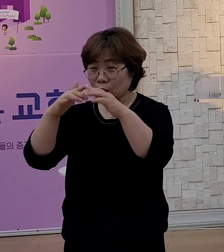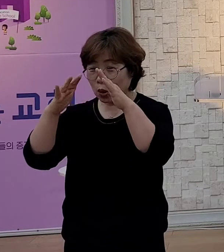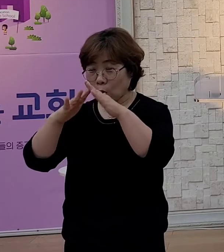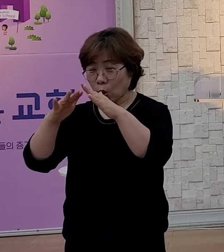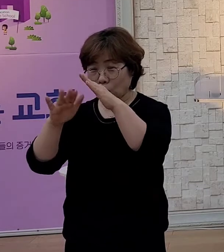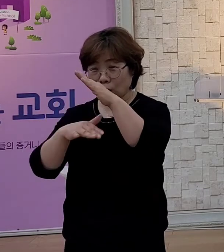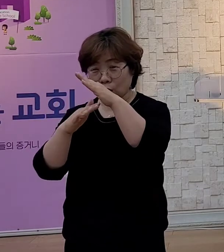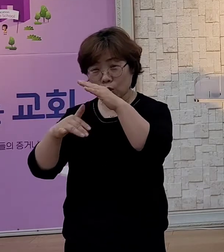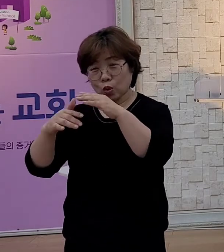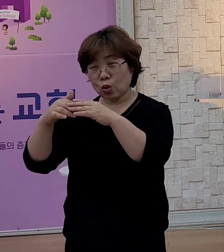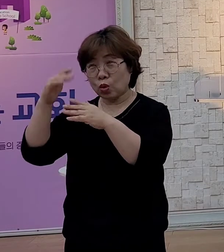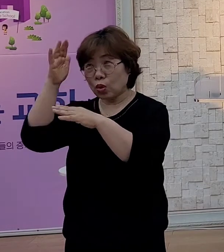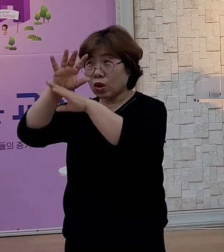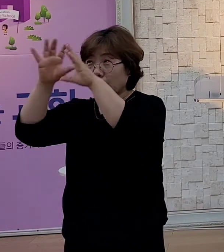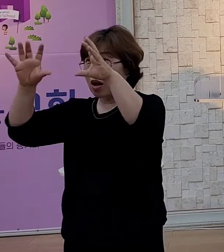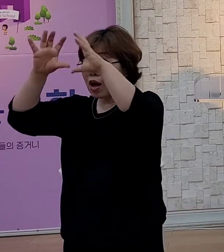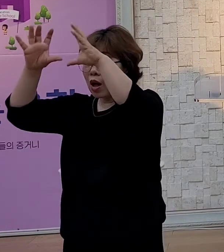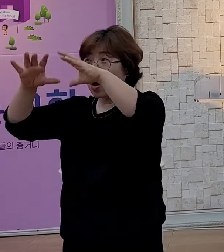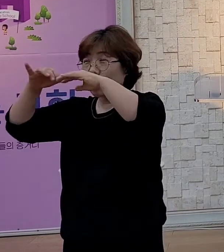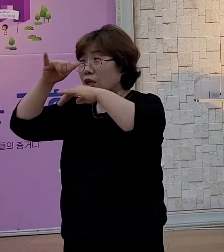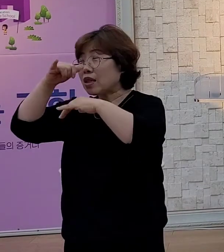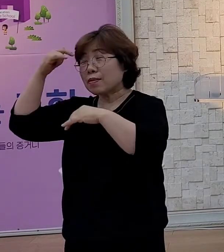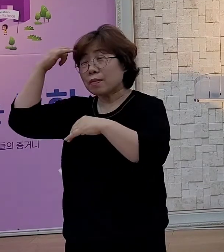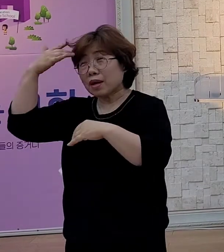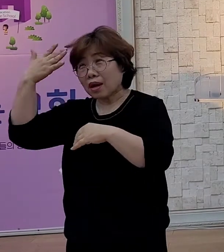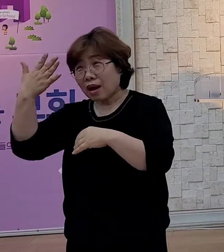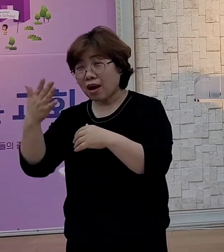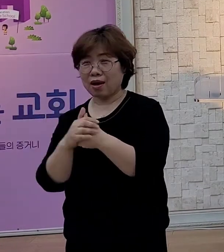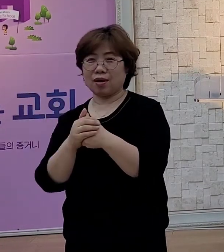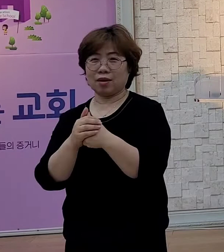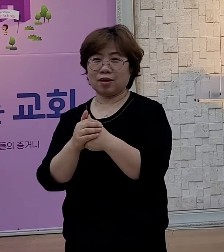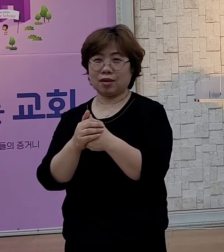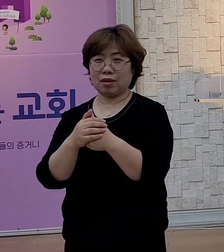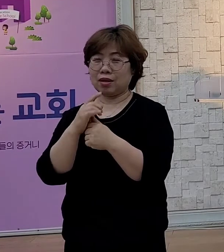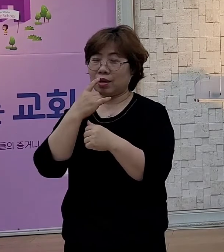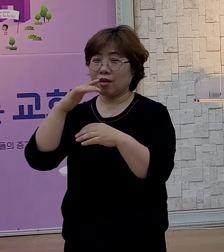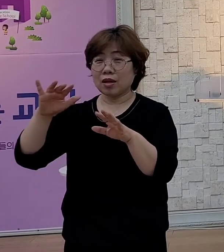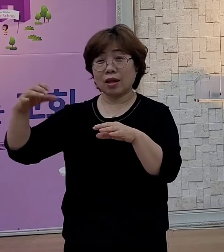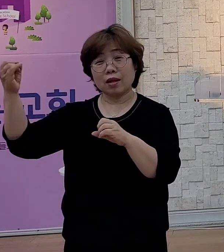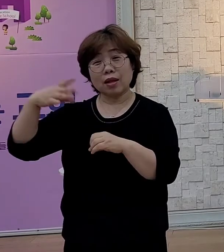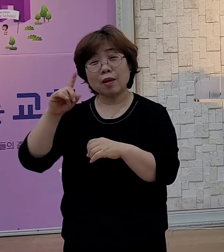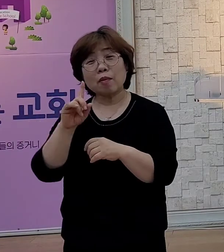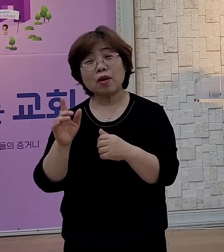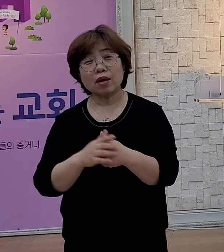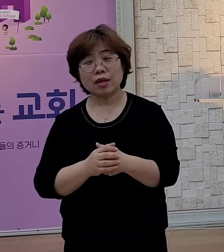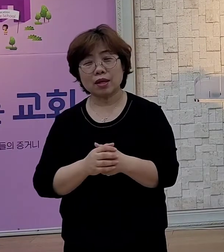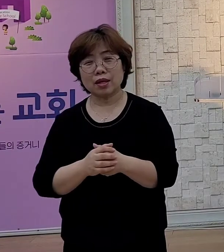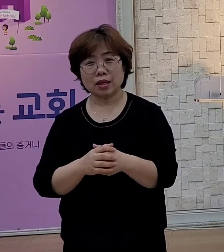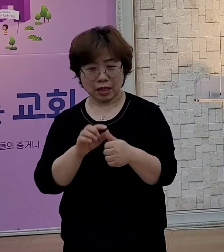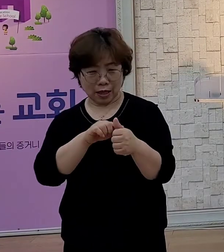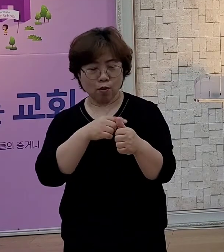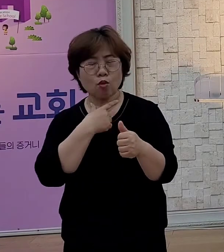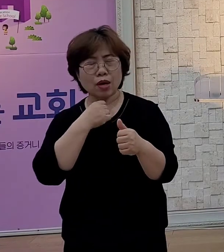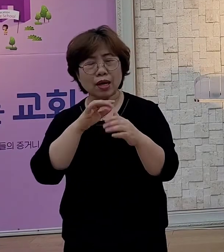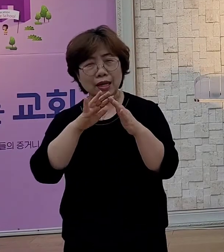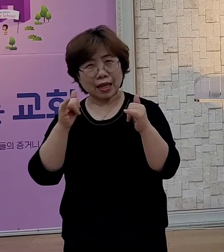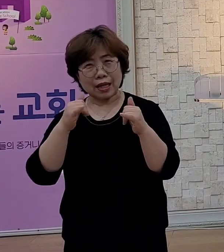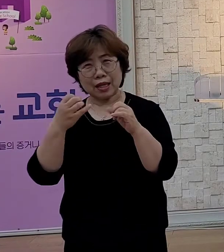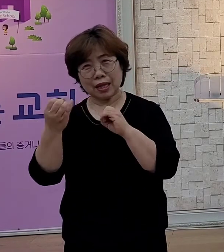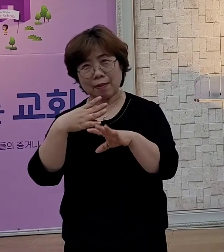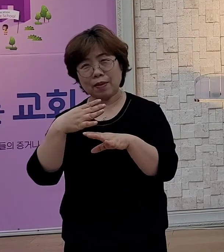감리교 교인들은 천국에 있습니까? 무슨 대답을 원했겠습니까?